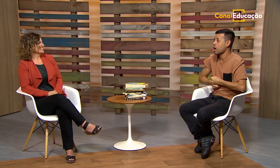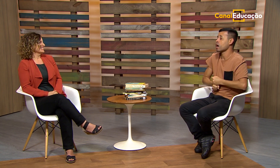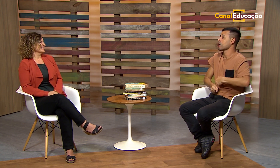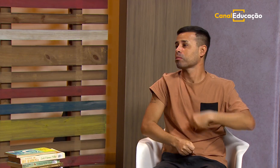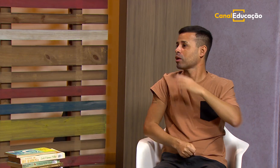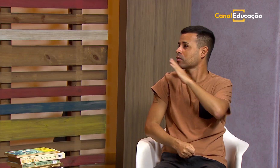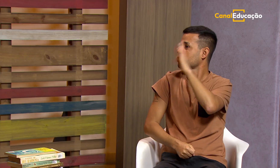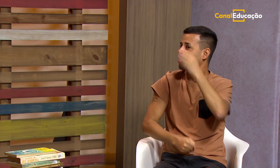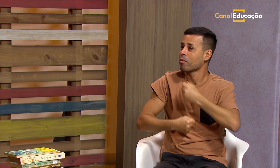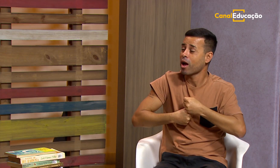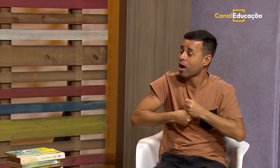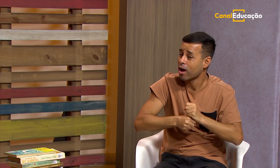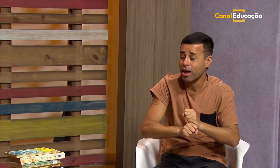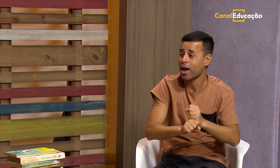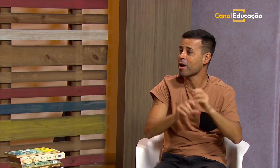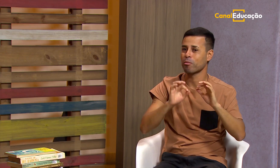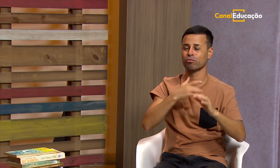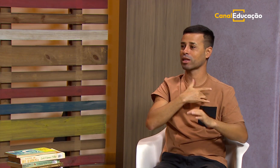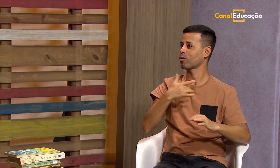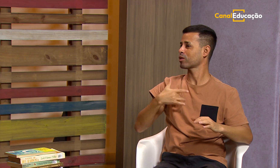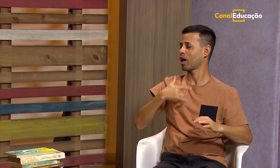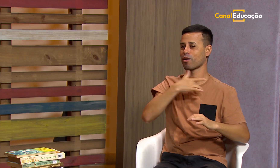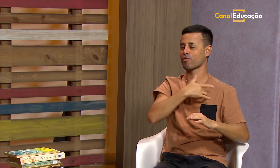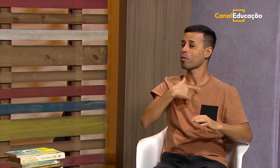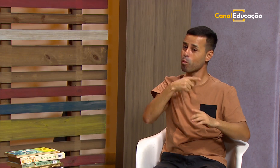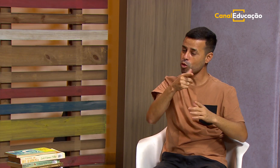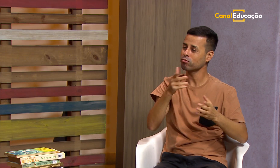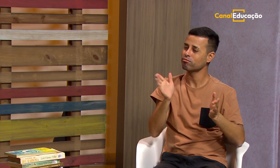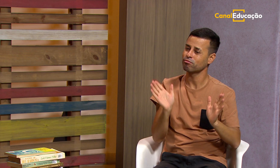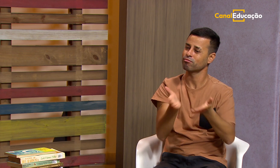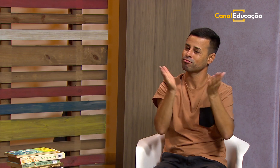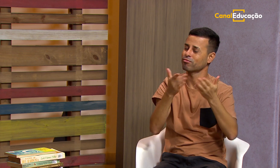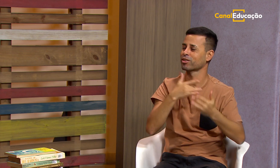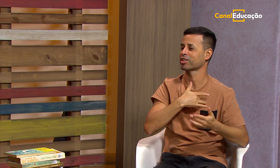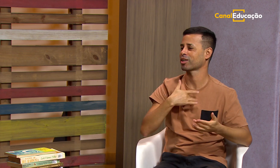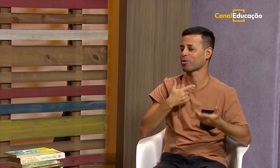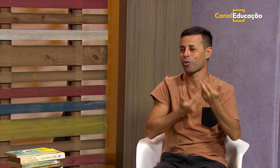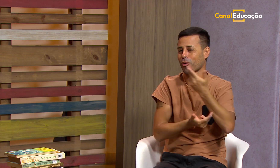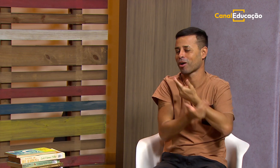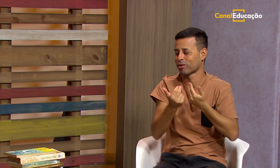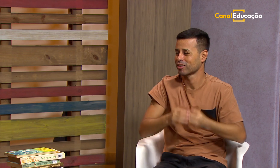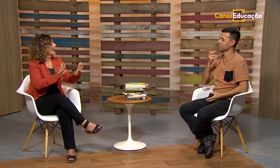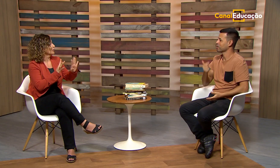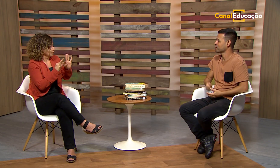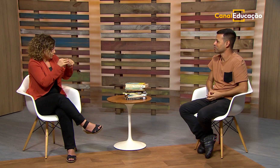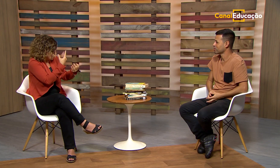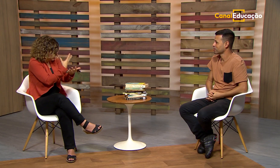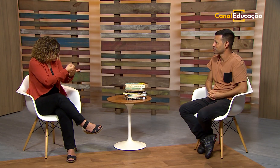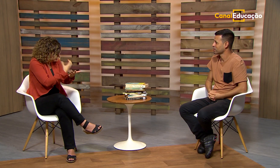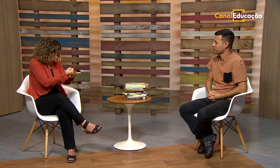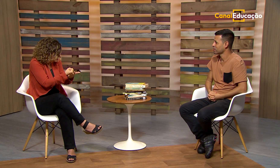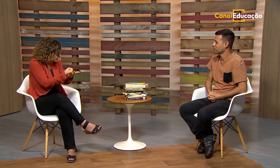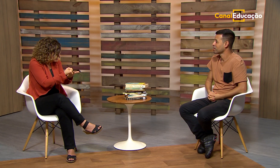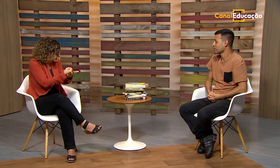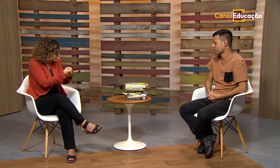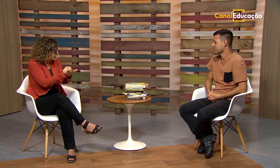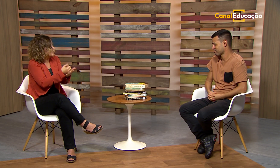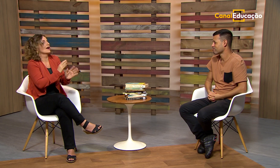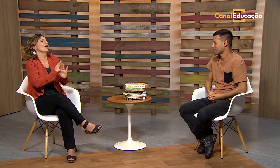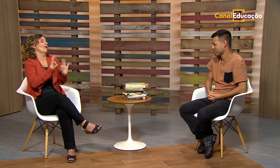naturalmente. Passei mal de tanto rir. Isso me fez muito bem. Está tudo gravado,